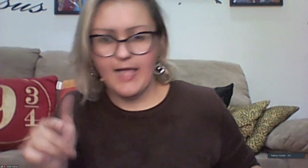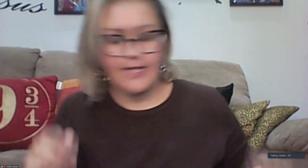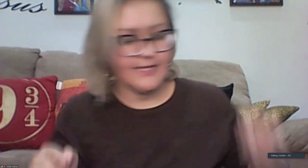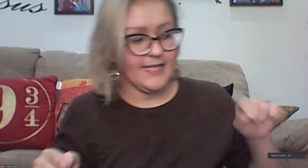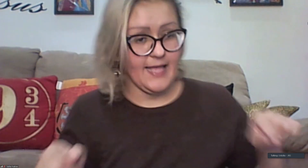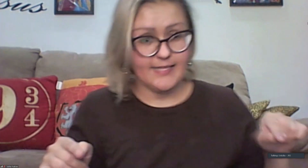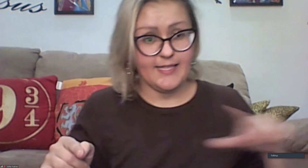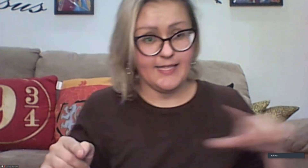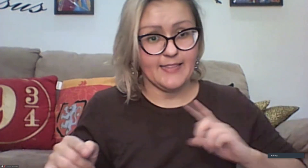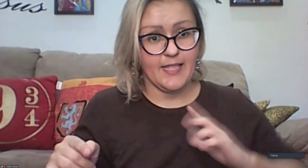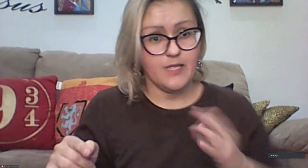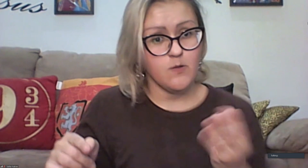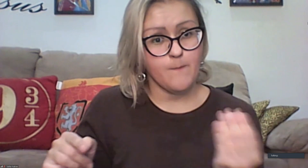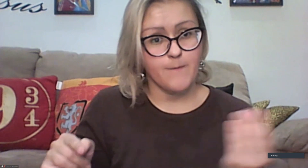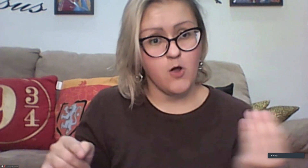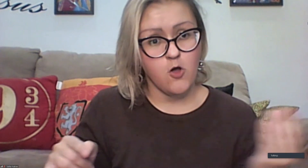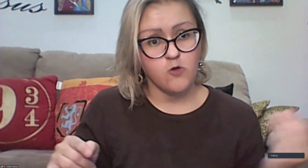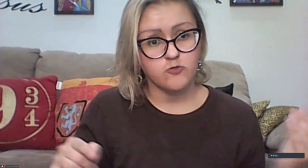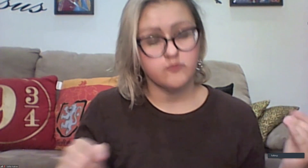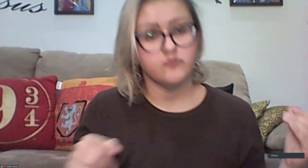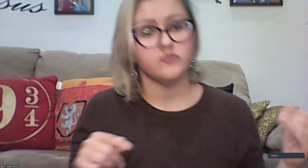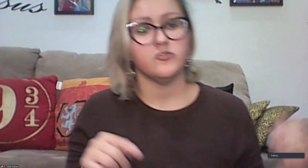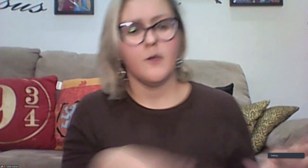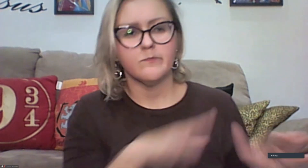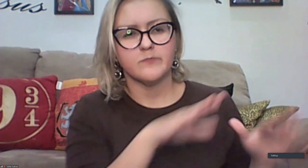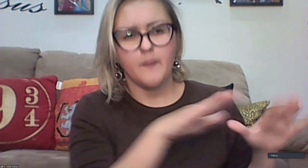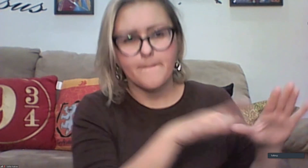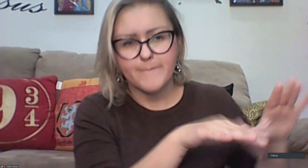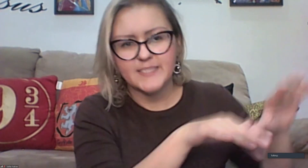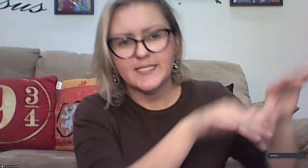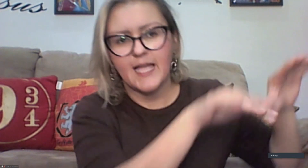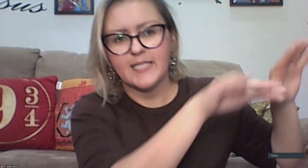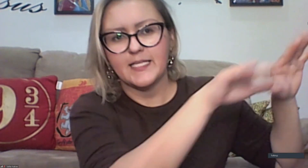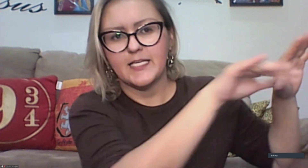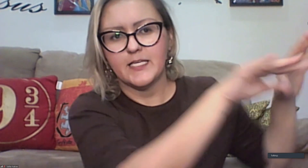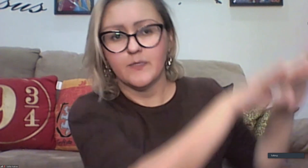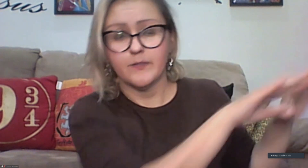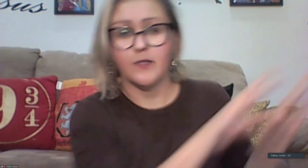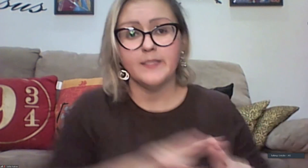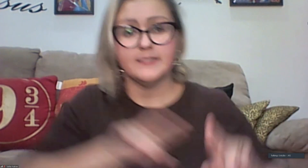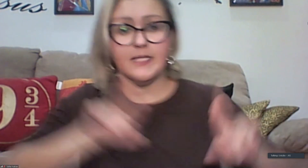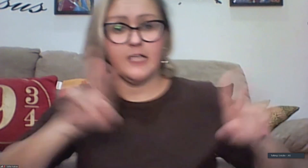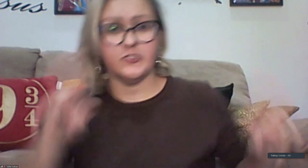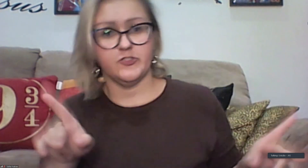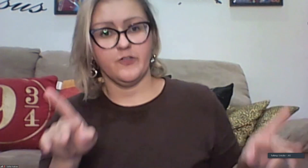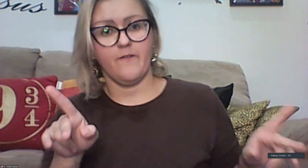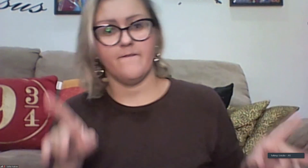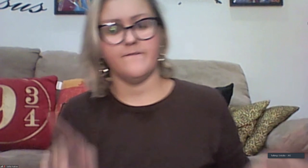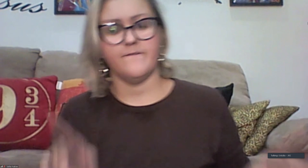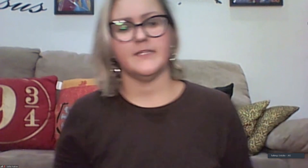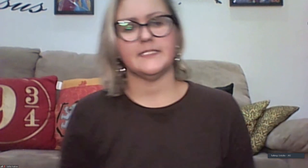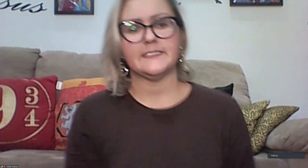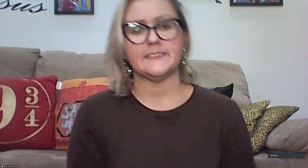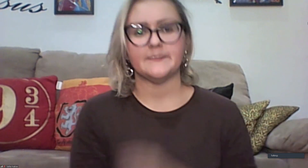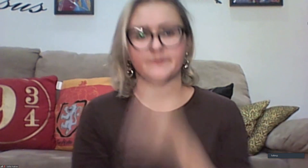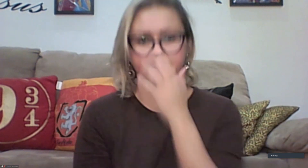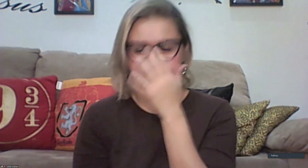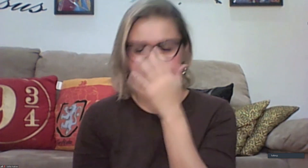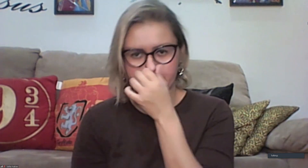formas. Então nós temos um monte de coisas para se trabalhar. Os pássaros, as diferenças dos